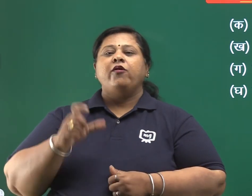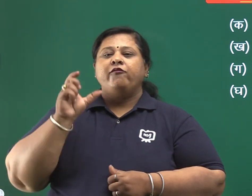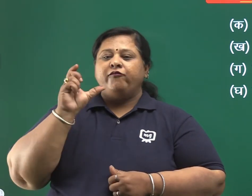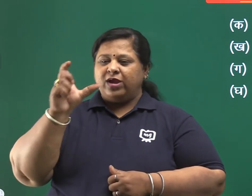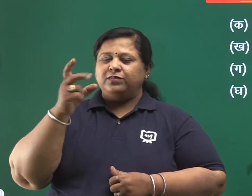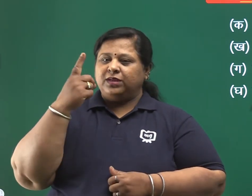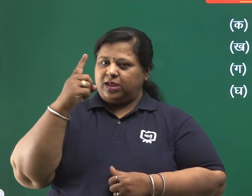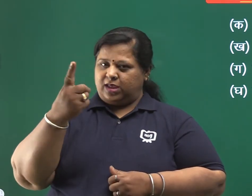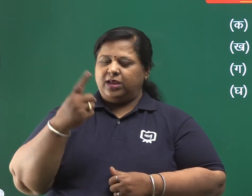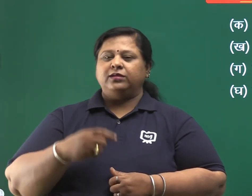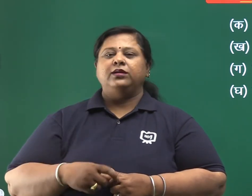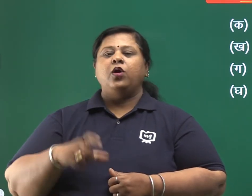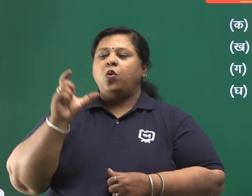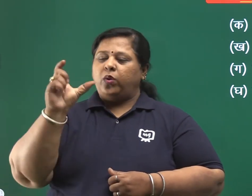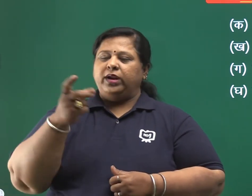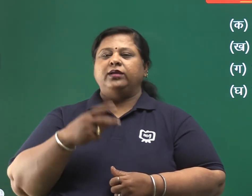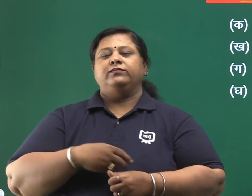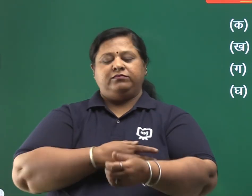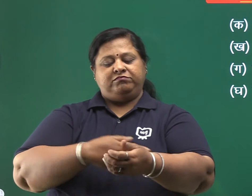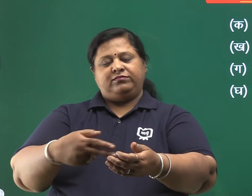संख्या 1, रोहिणी।